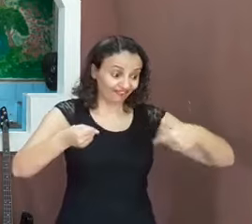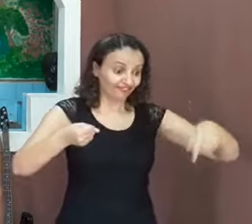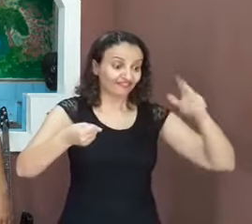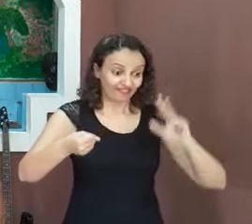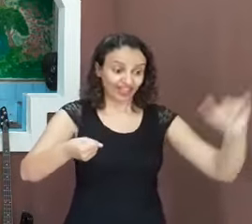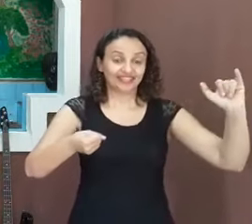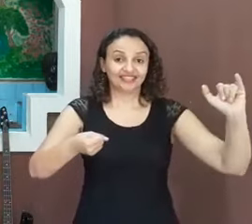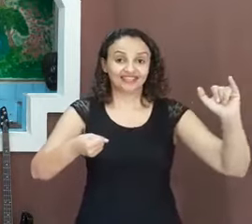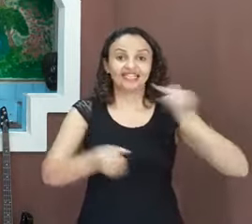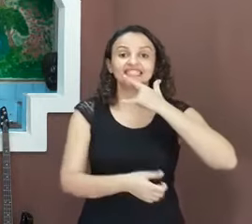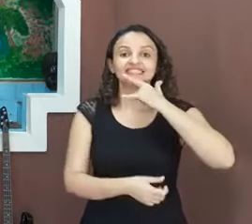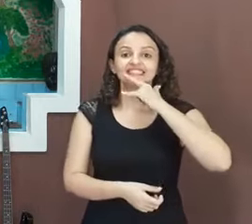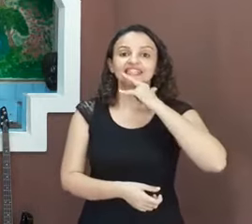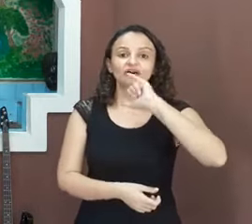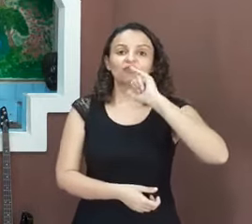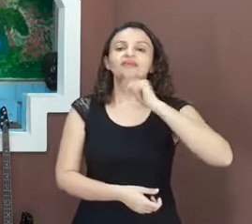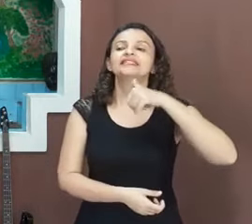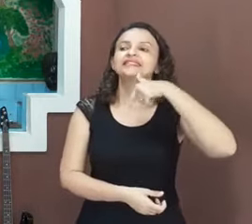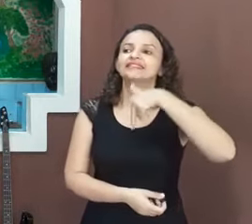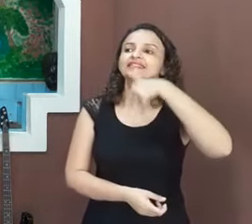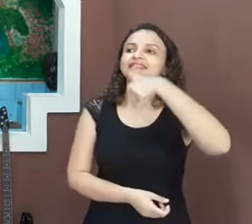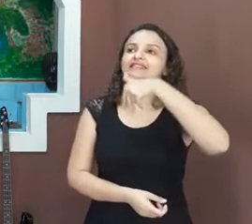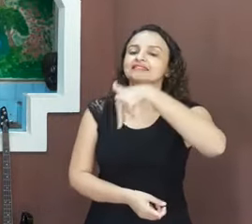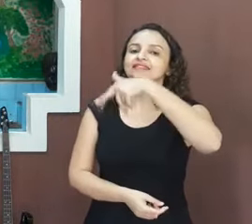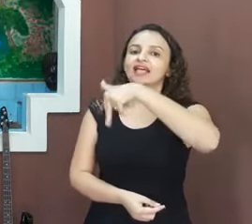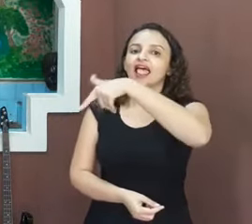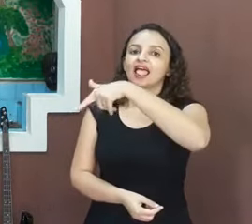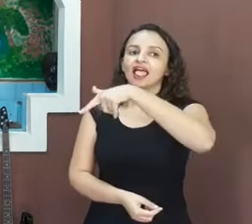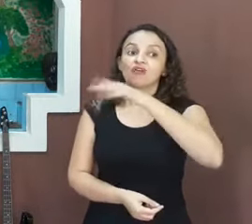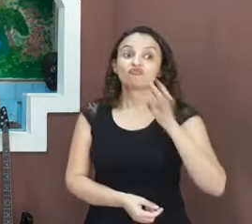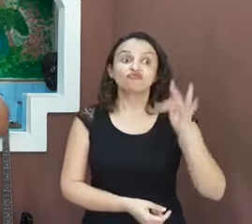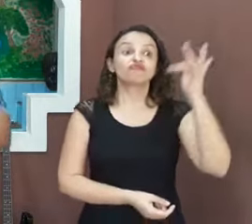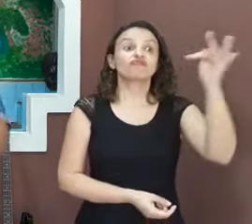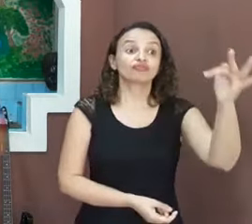Papai vai a pé. Aí depois reclama.